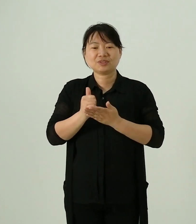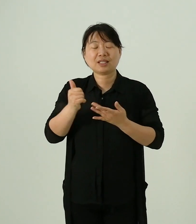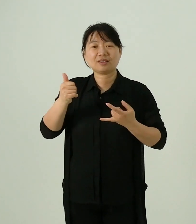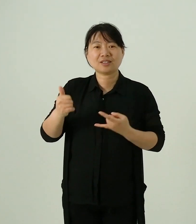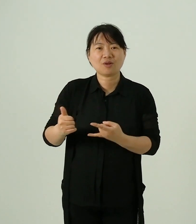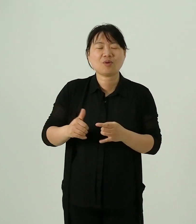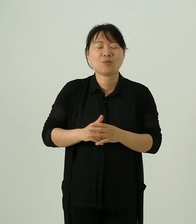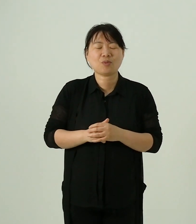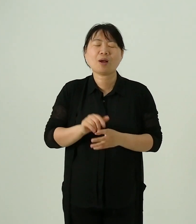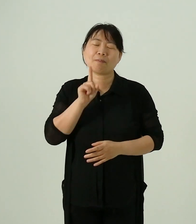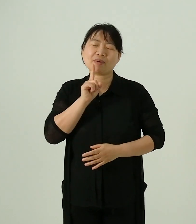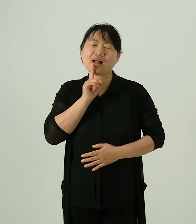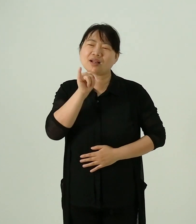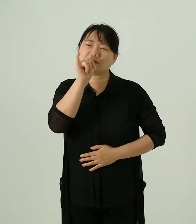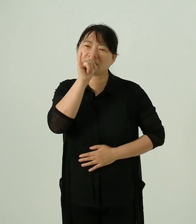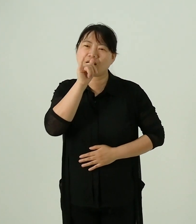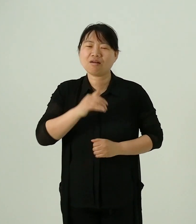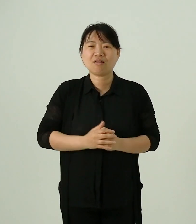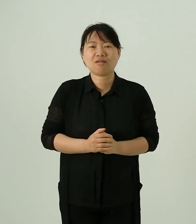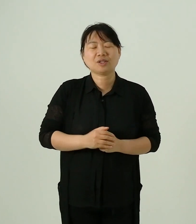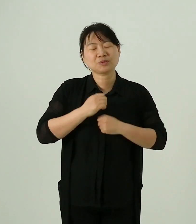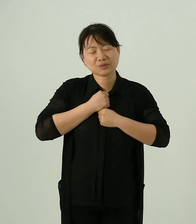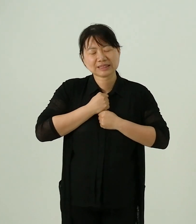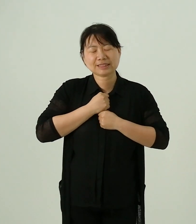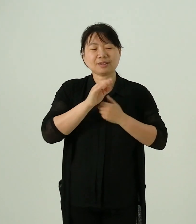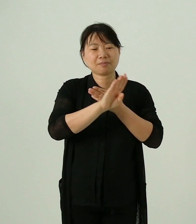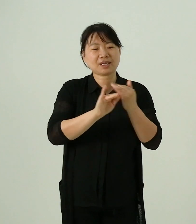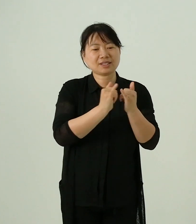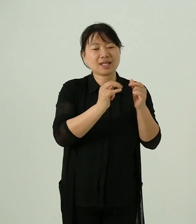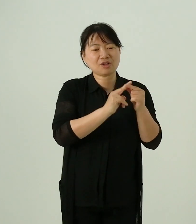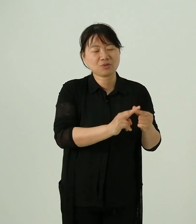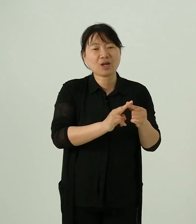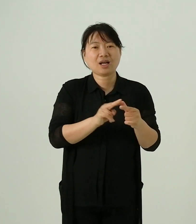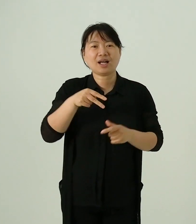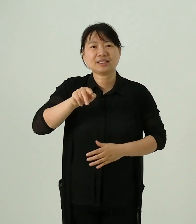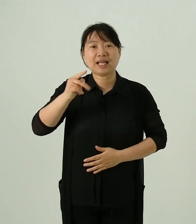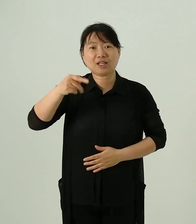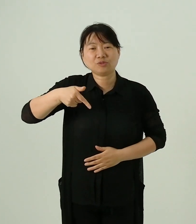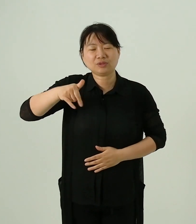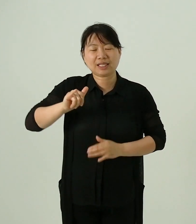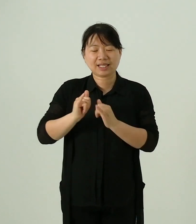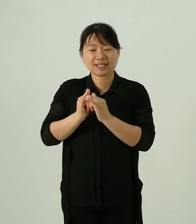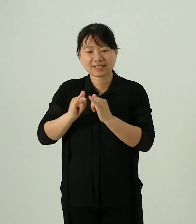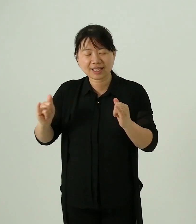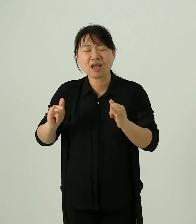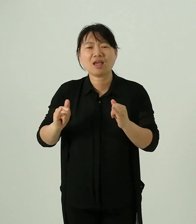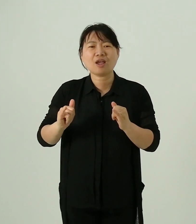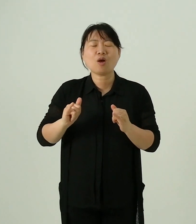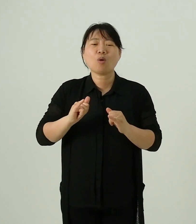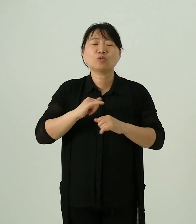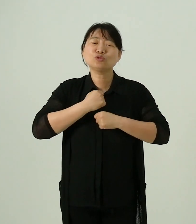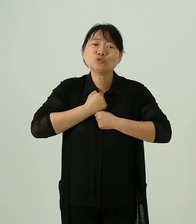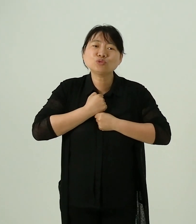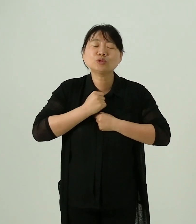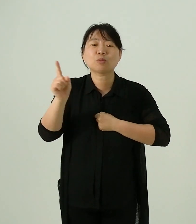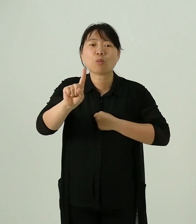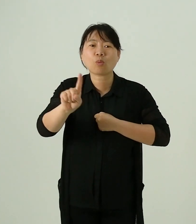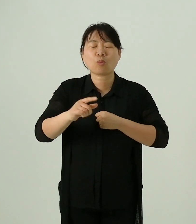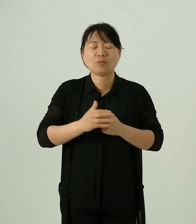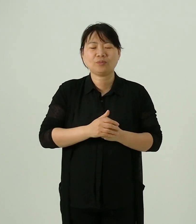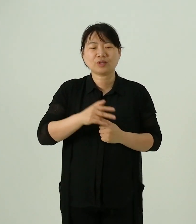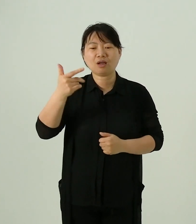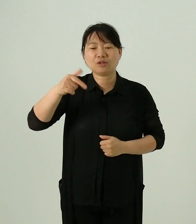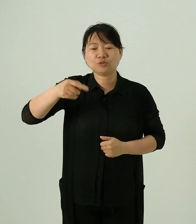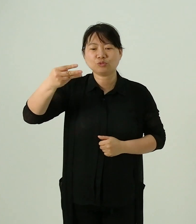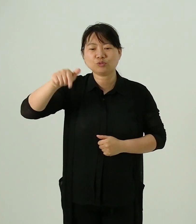예수께서 이르시되 삼가 바리새인과 사두개인들의 뭐를 주의하라?